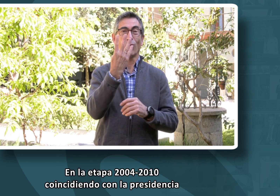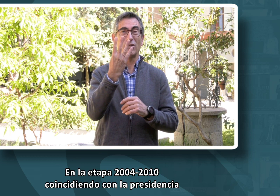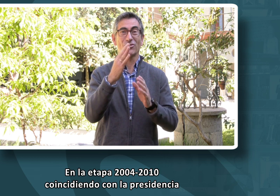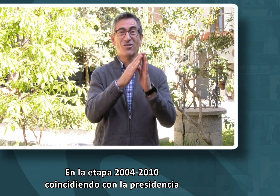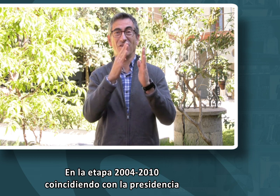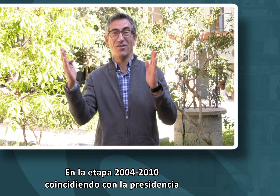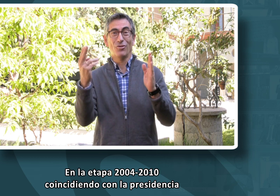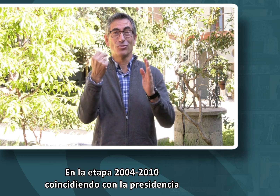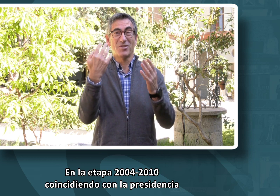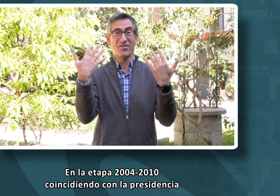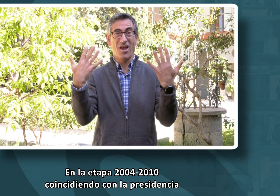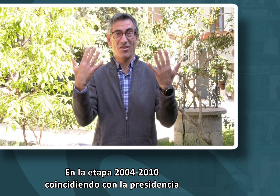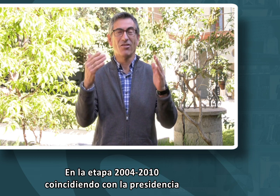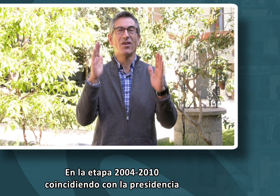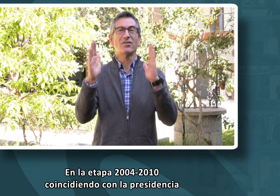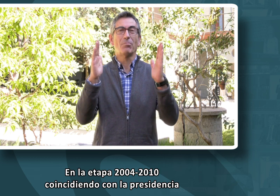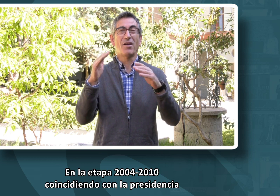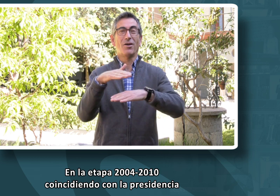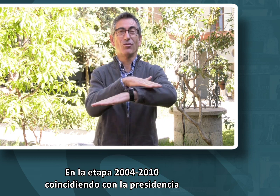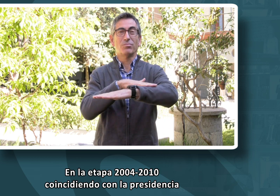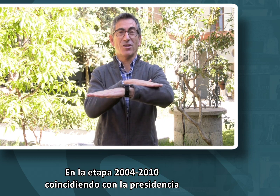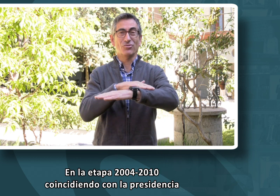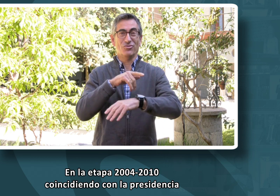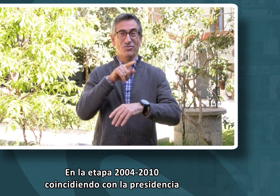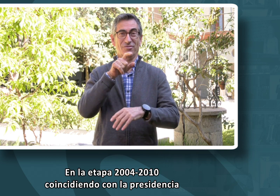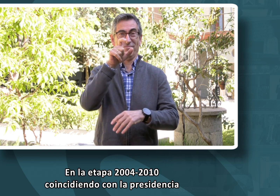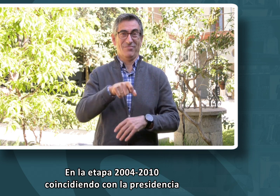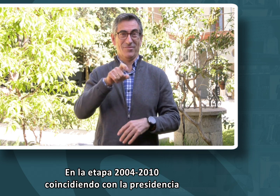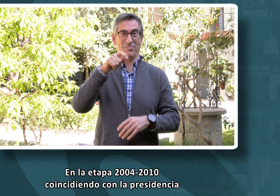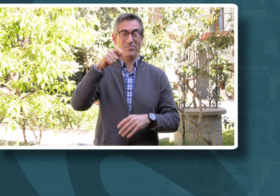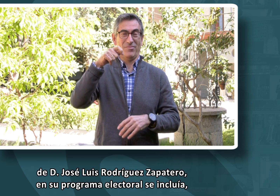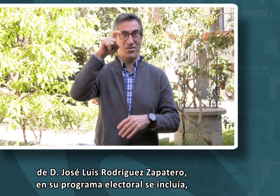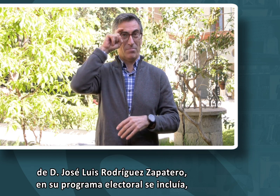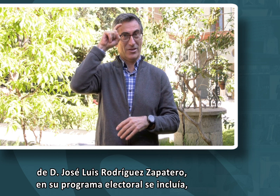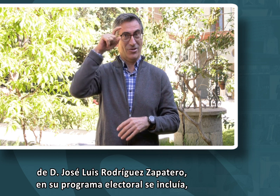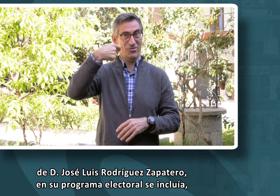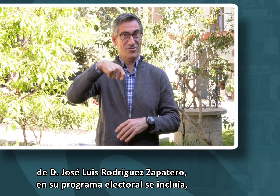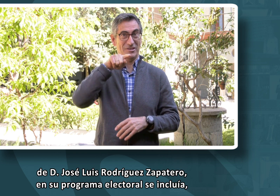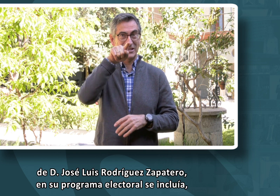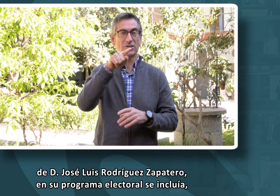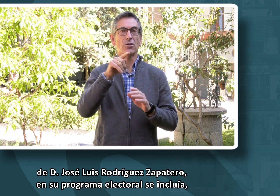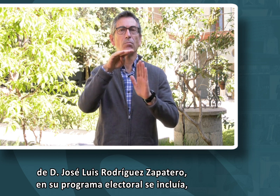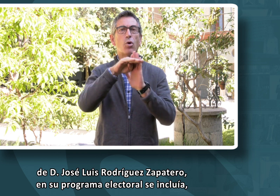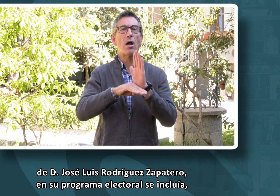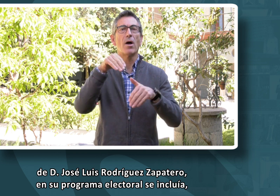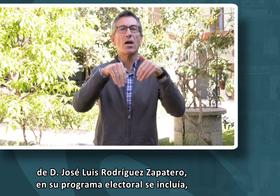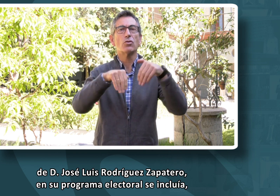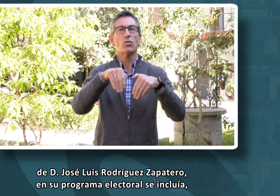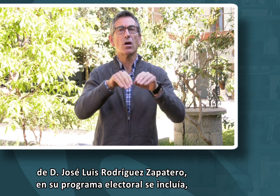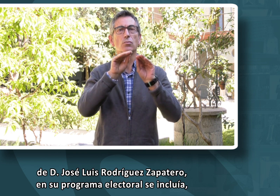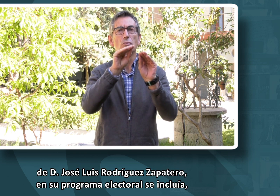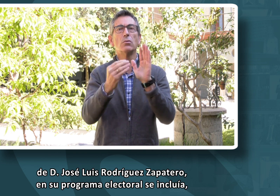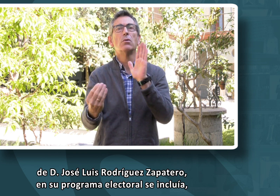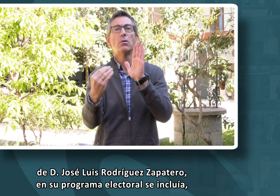2010, coincidiendo con la presidencia de don José Luis Rodríguez Zapatero, en su